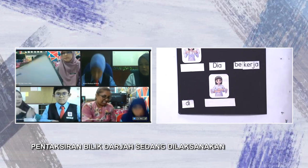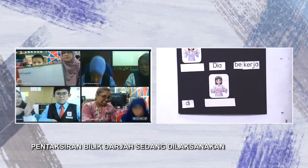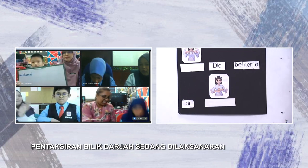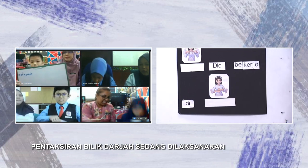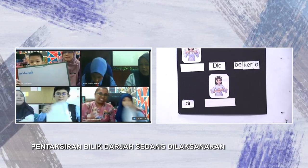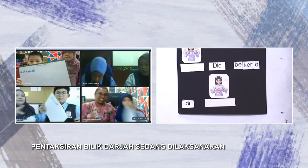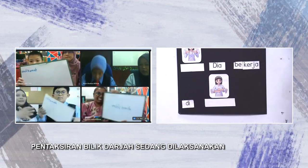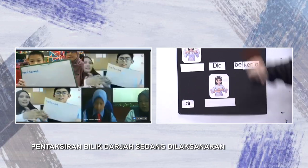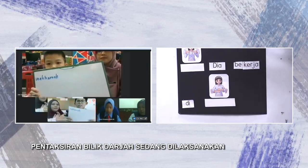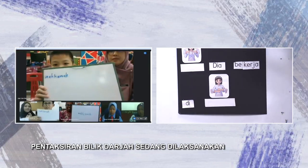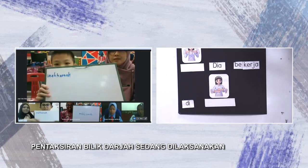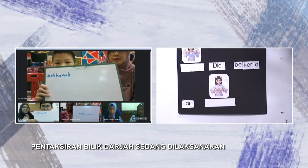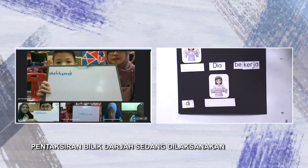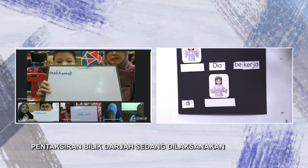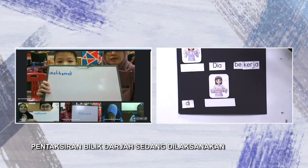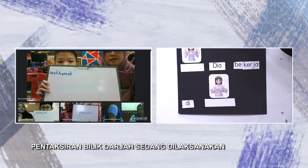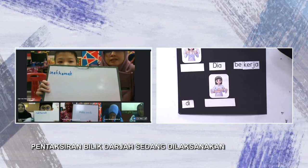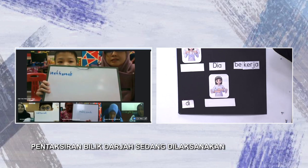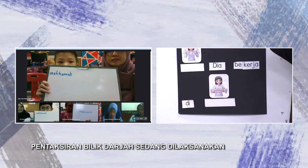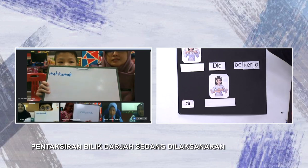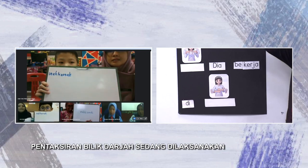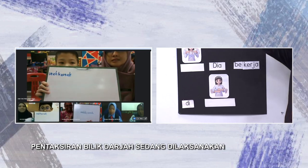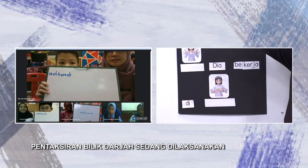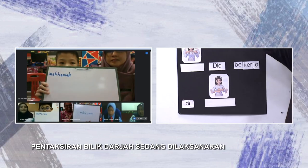Tunjuk. Angkat. Wow.